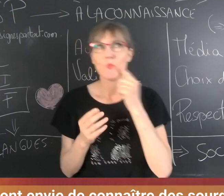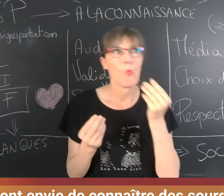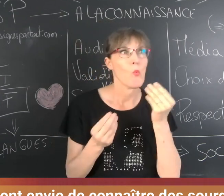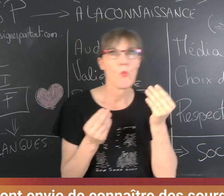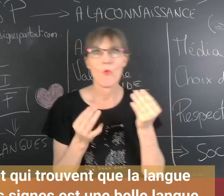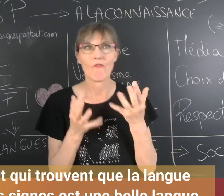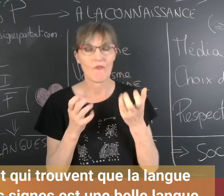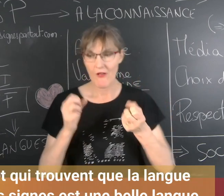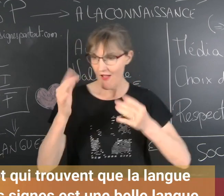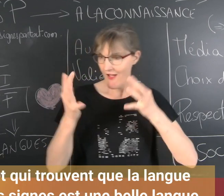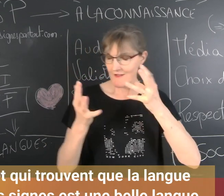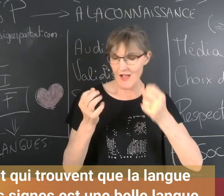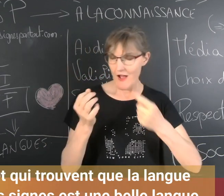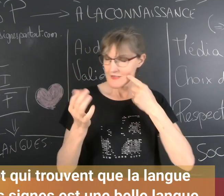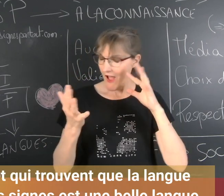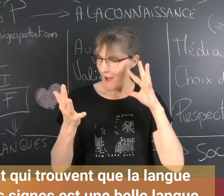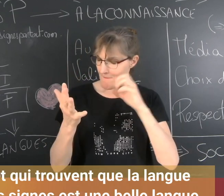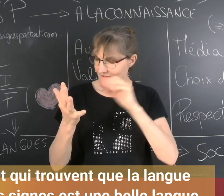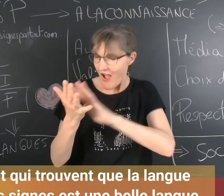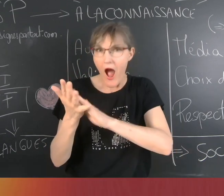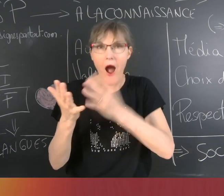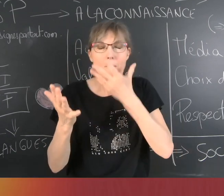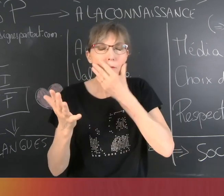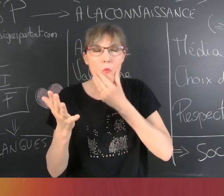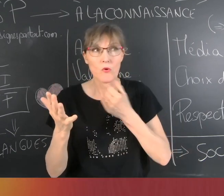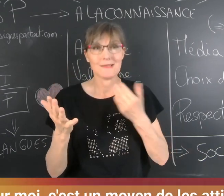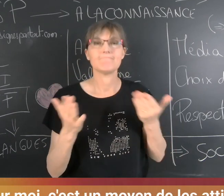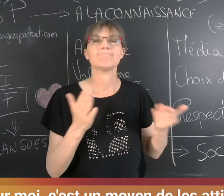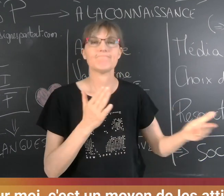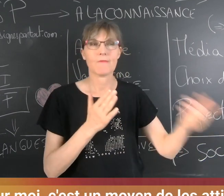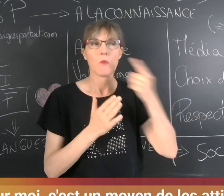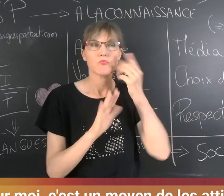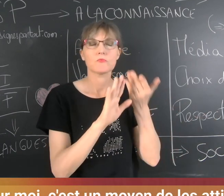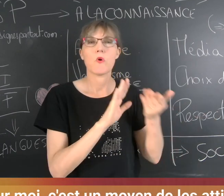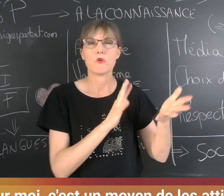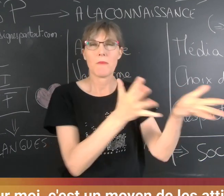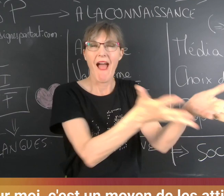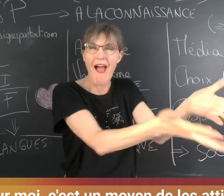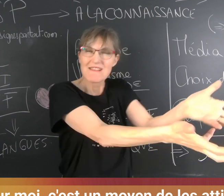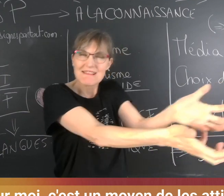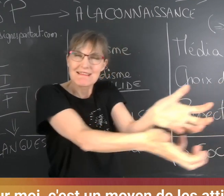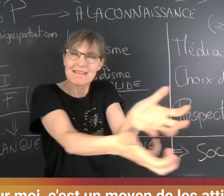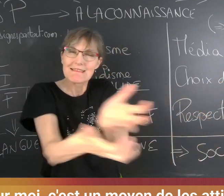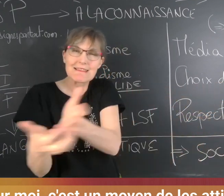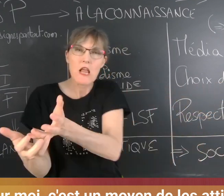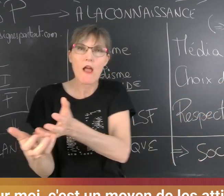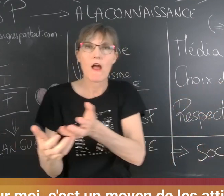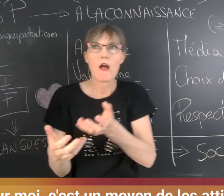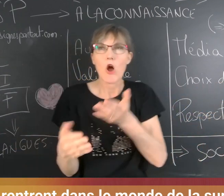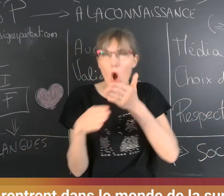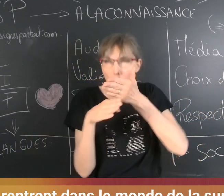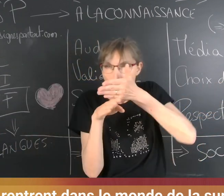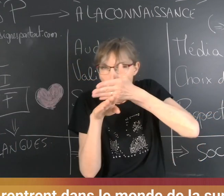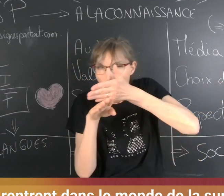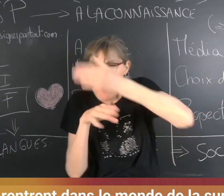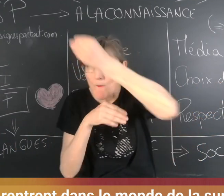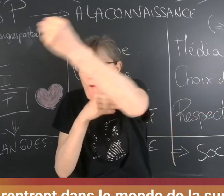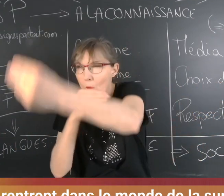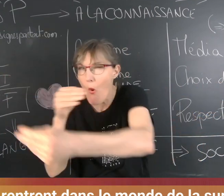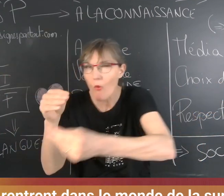et qui ont envie de connaître des sourds aussi et qui trouvent que la langue des signes est une belle langue. Donc, c'est pour moi, c'est un moyen de les attirer pour